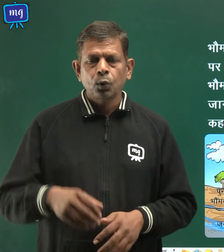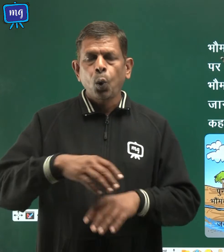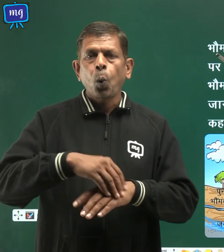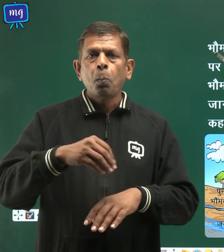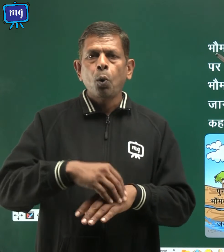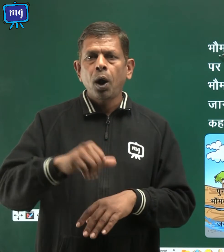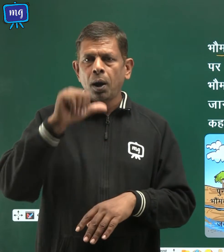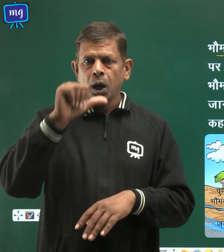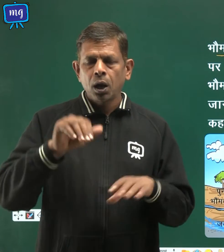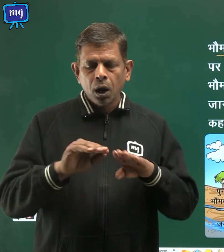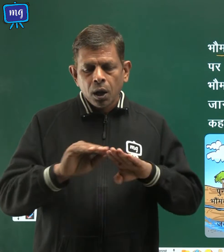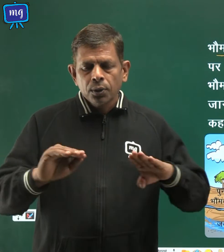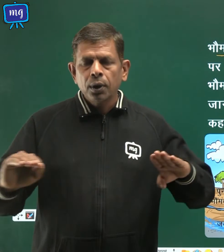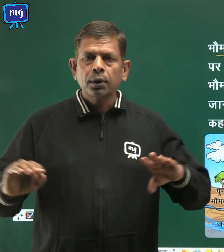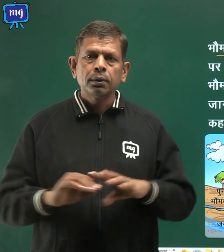भौमजल स्तर